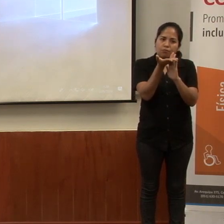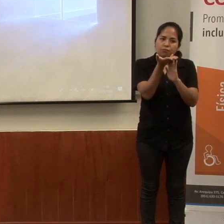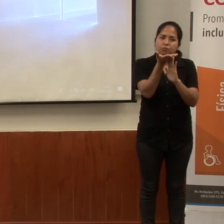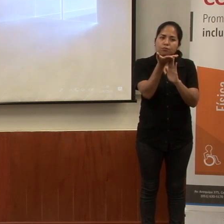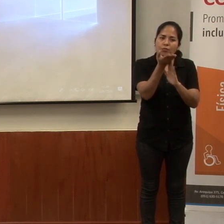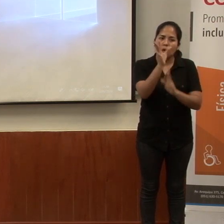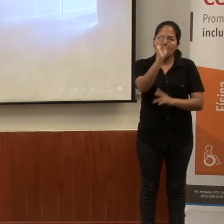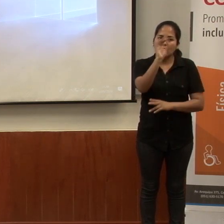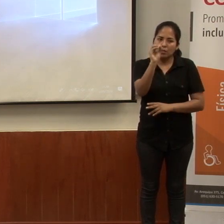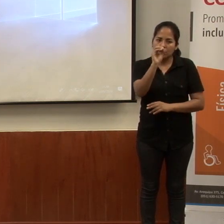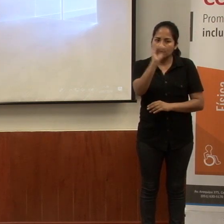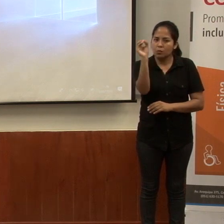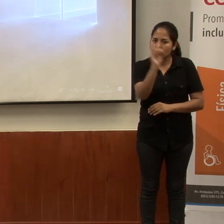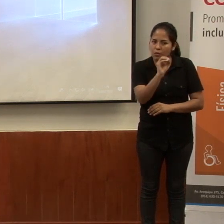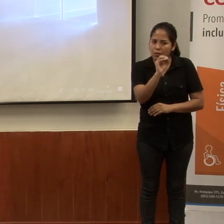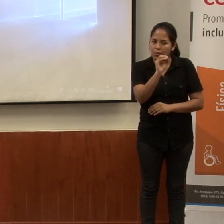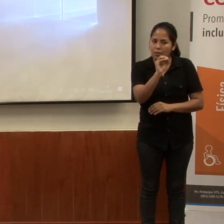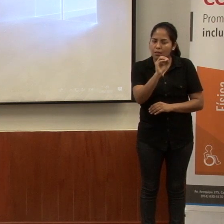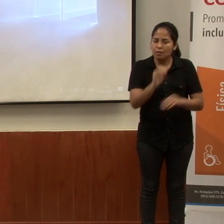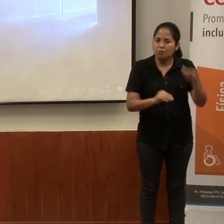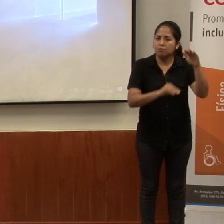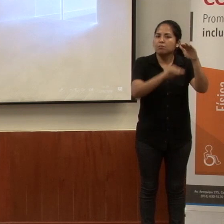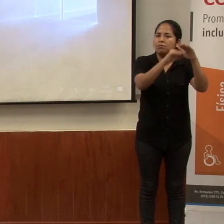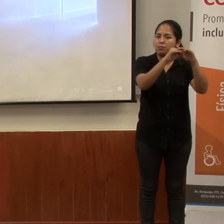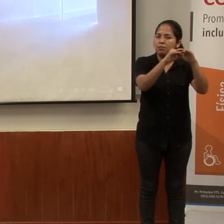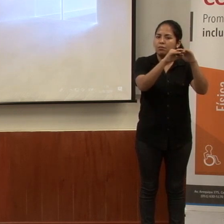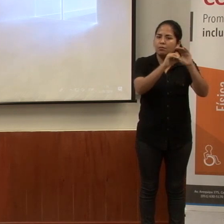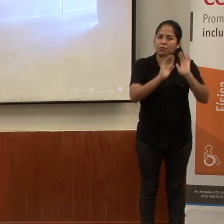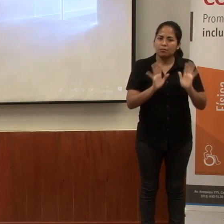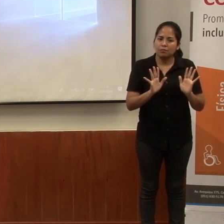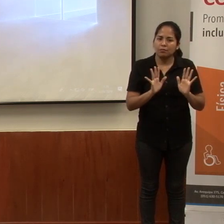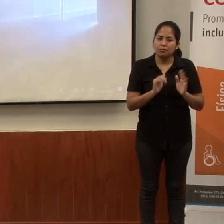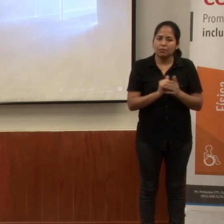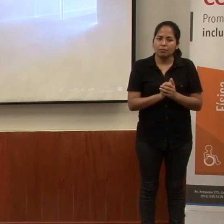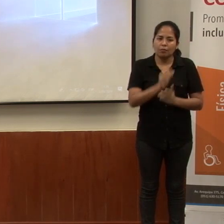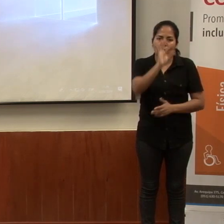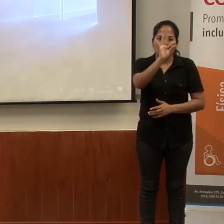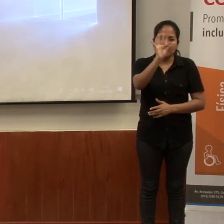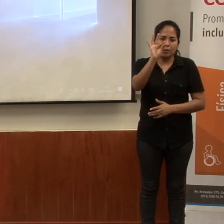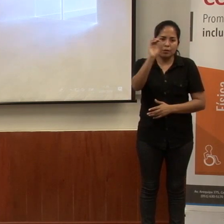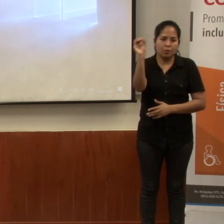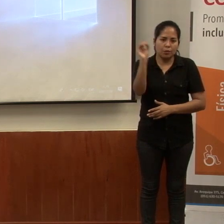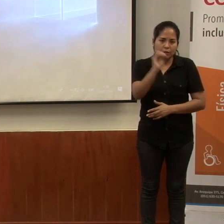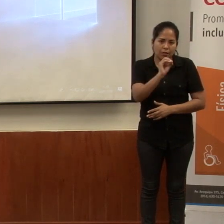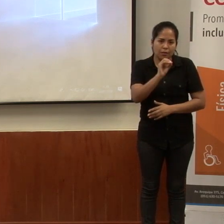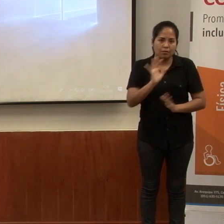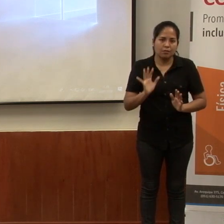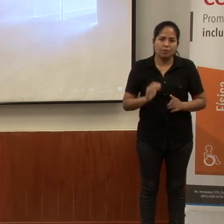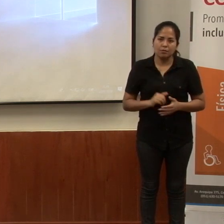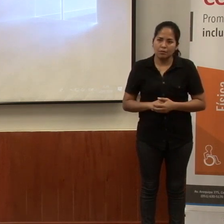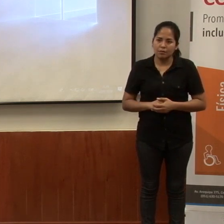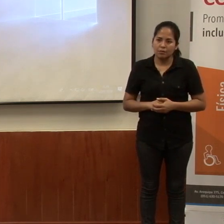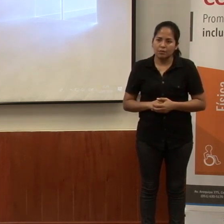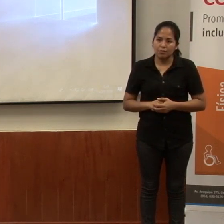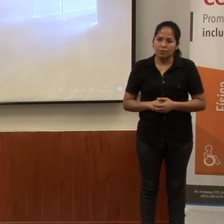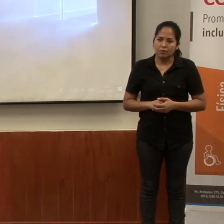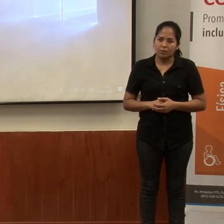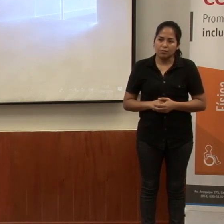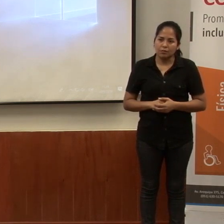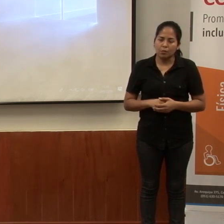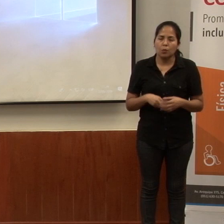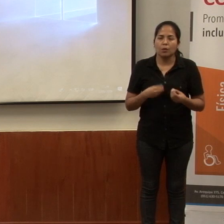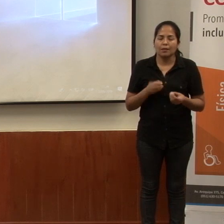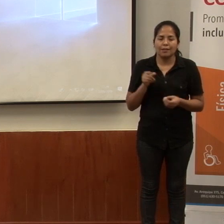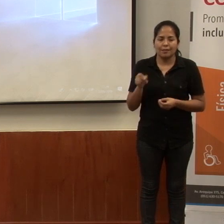llegar al 80% y para el 30 llegar ya al 99, al 95%, como debería ser. Porque